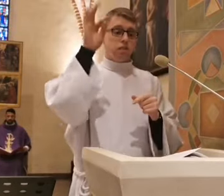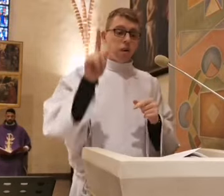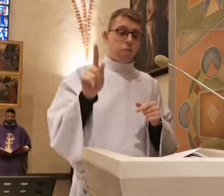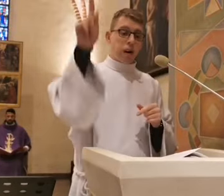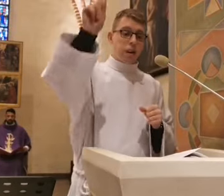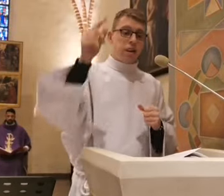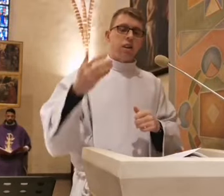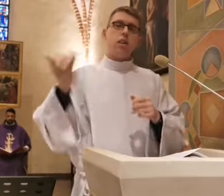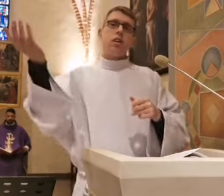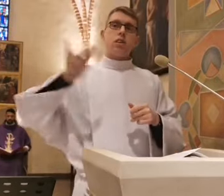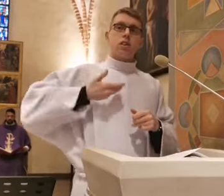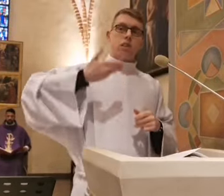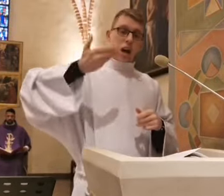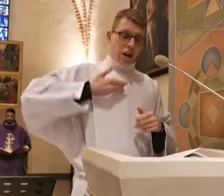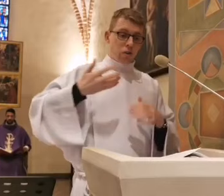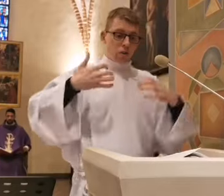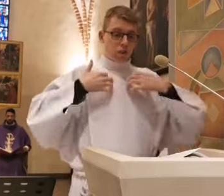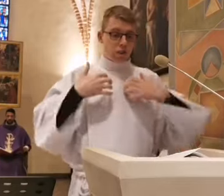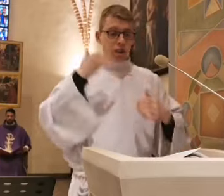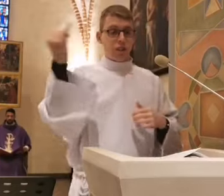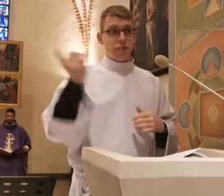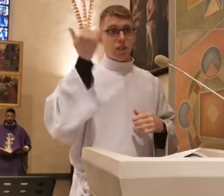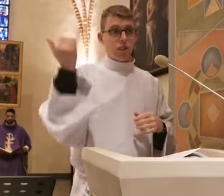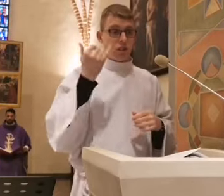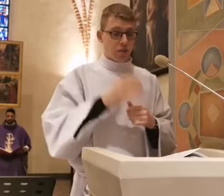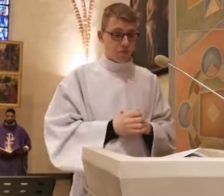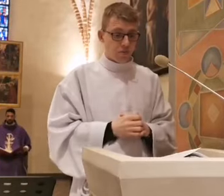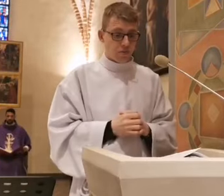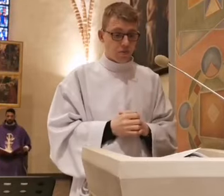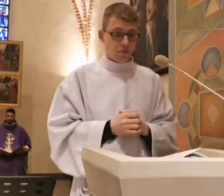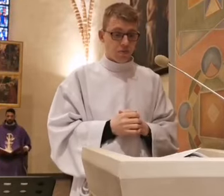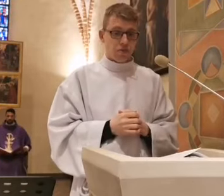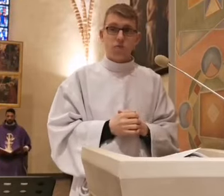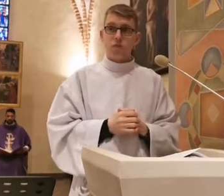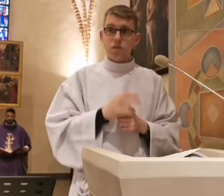Słowa Twe, Panie, dają życie